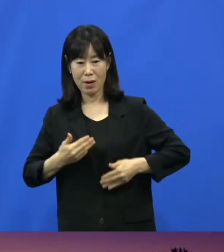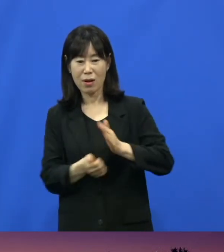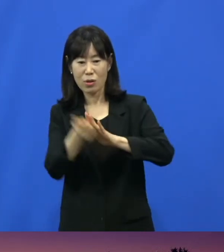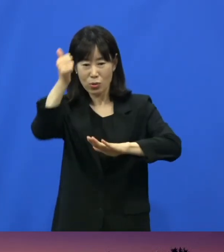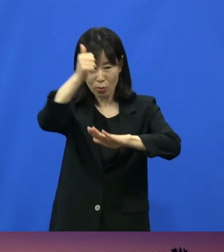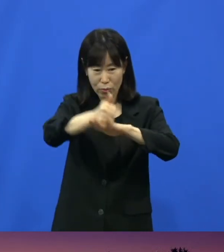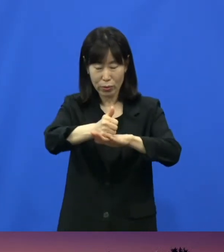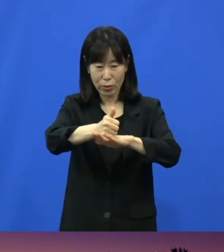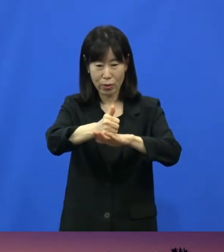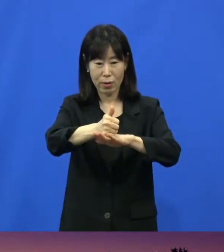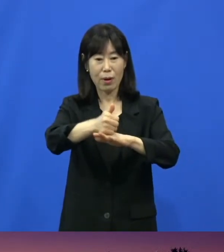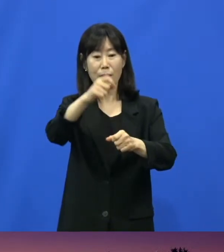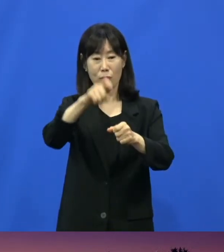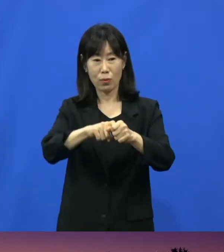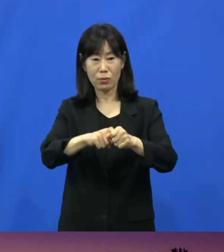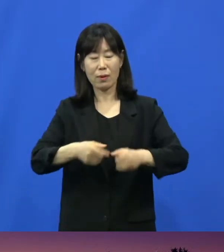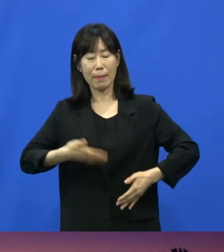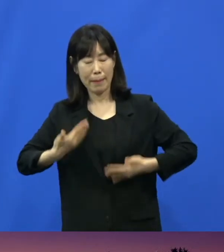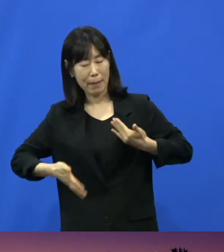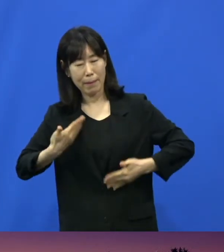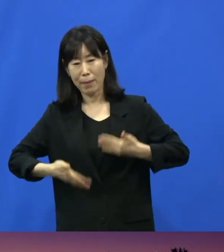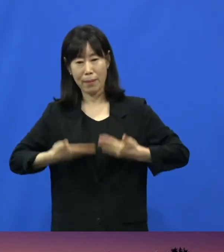얼마나 분주하게 살아갑니까?